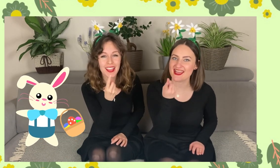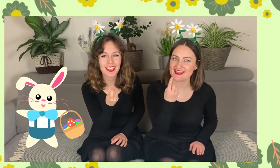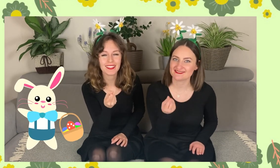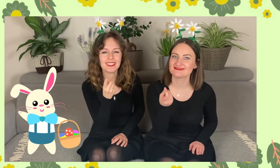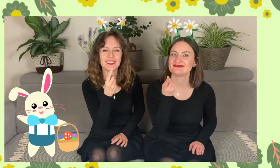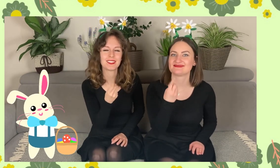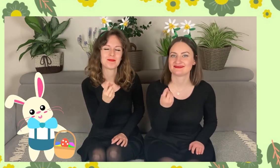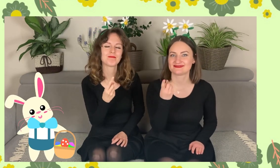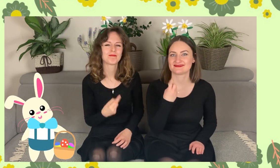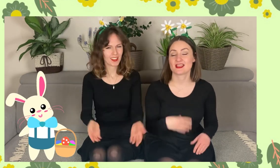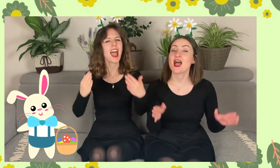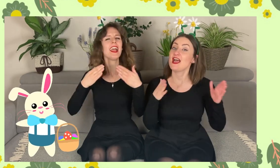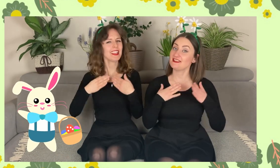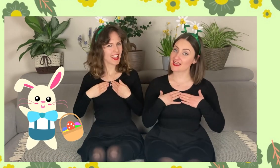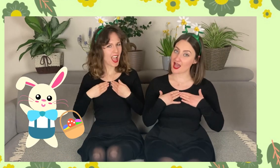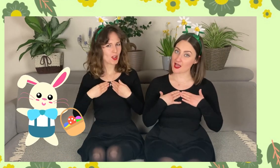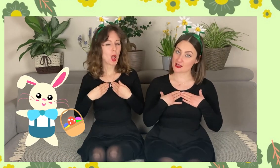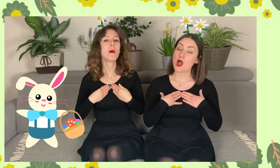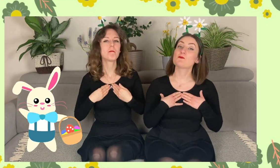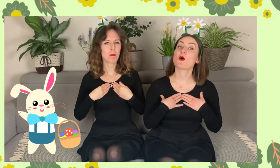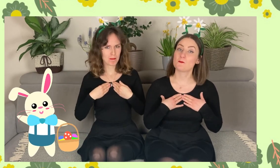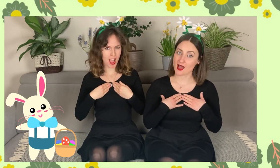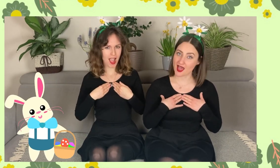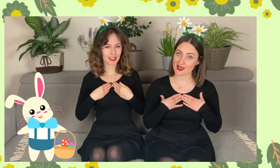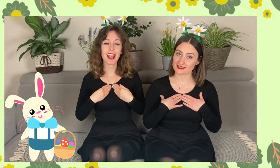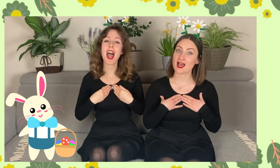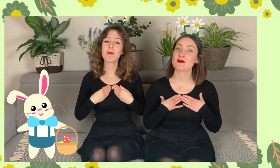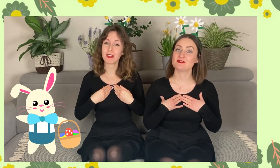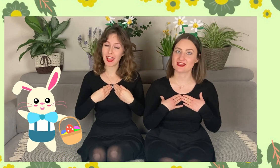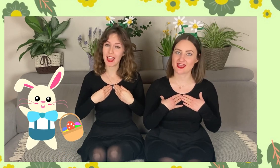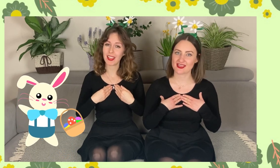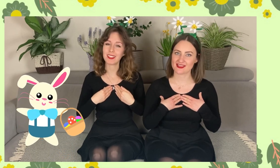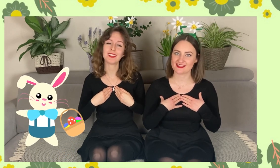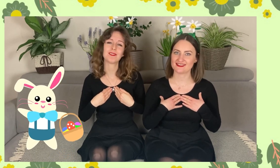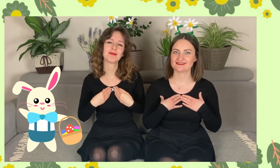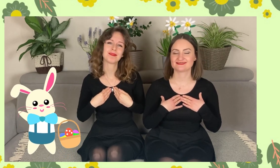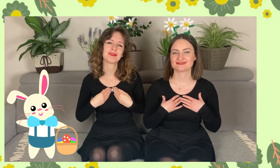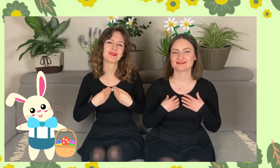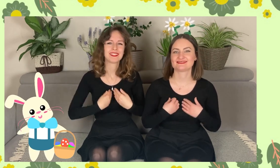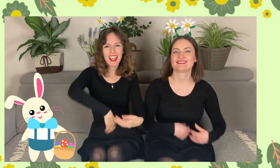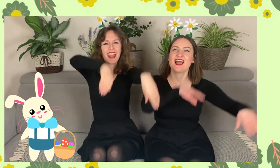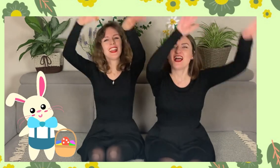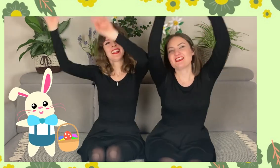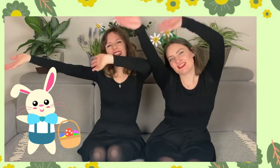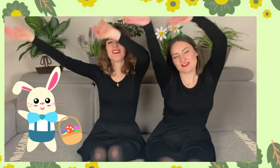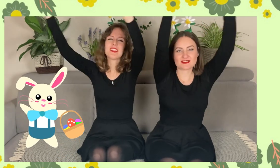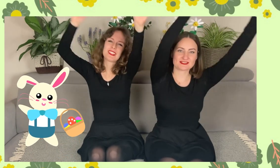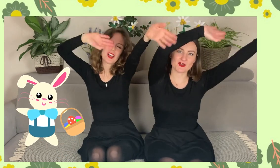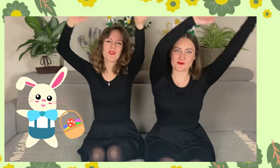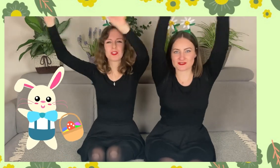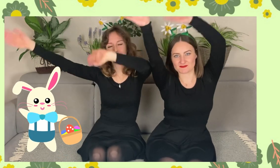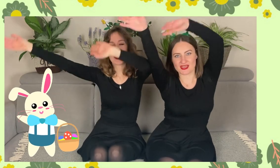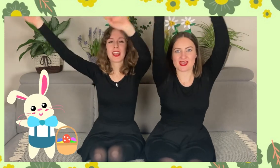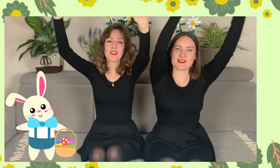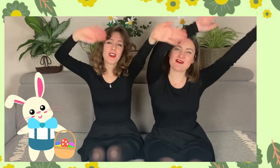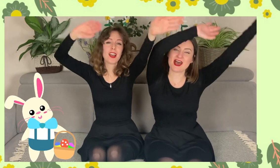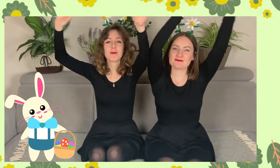Ja pomagam jej, I wesoło śpiewam,